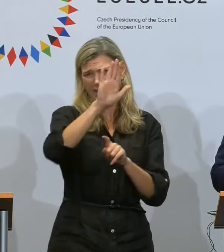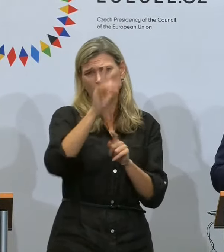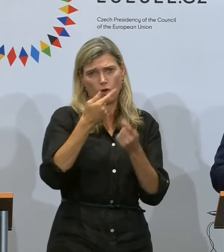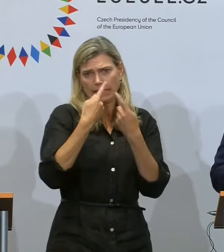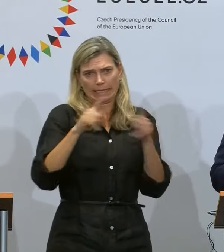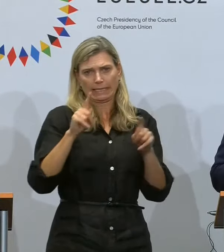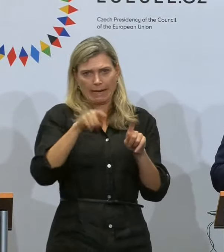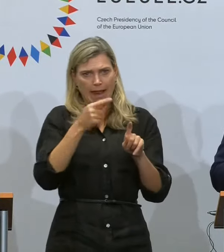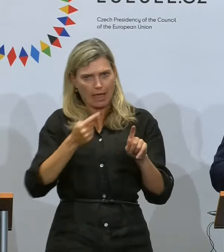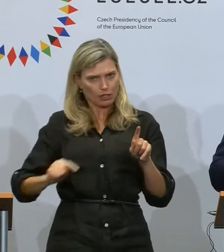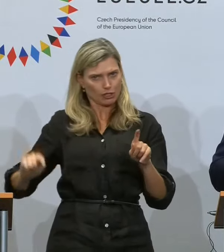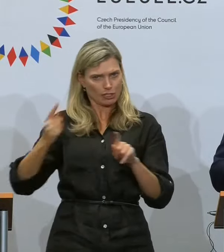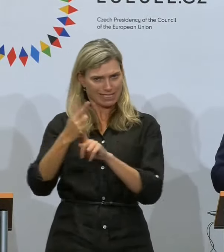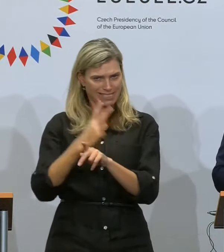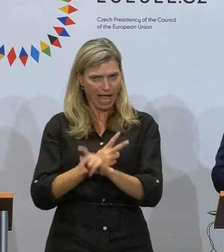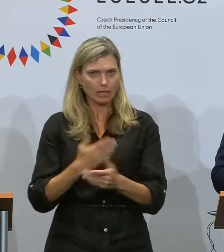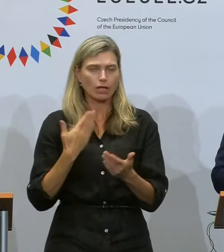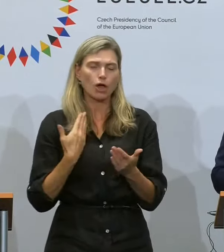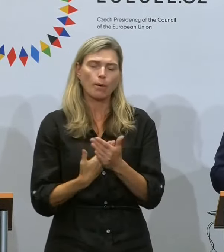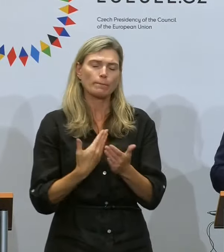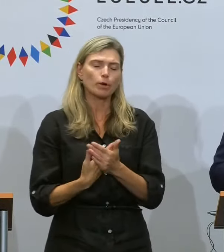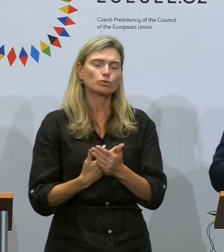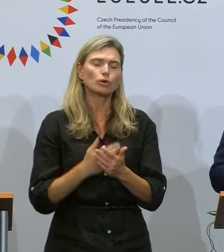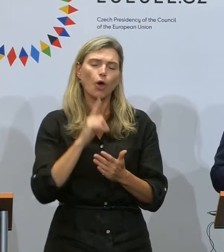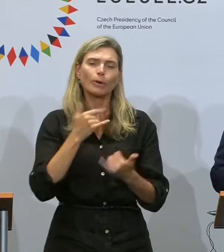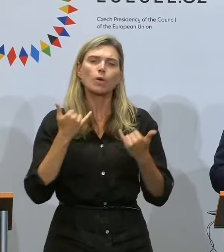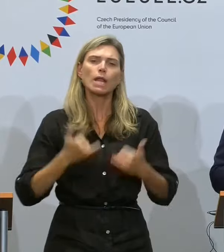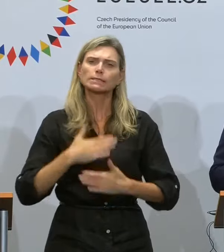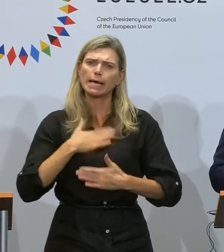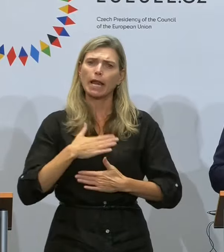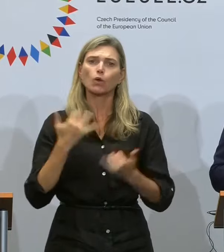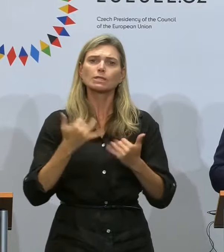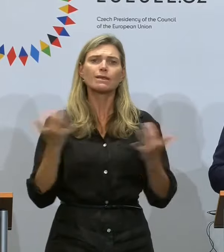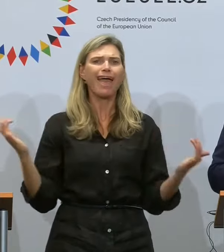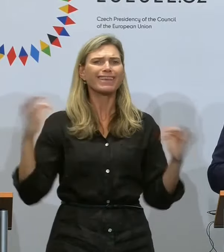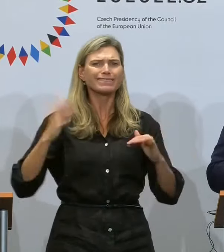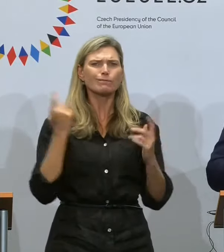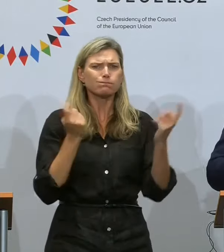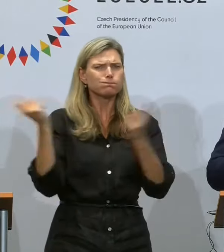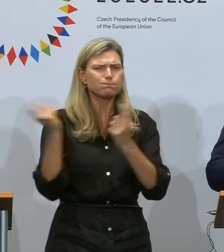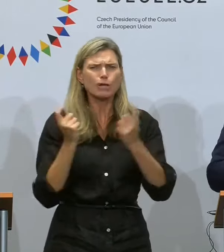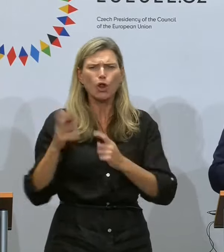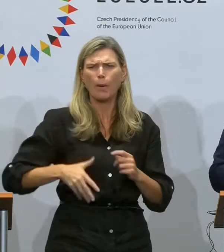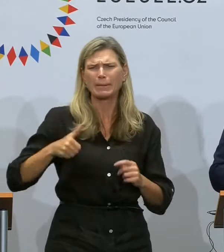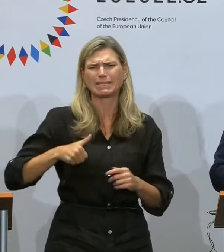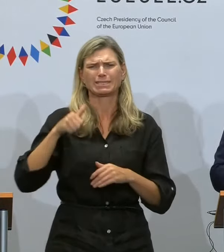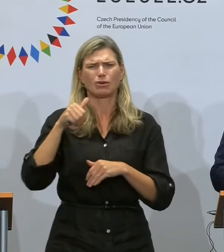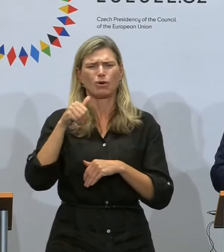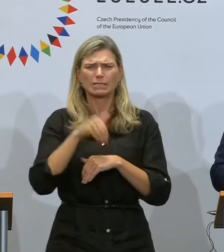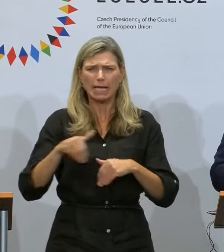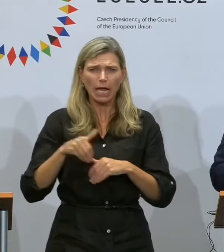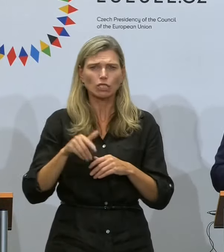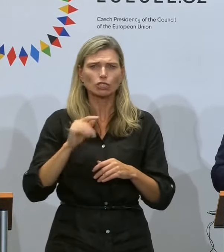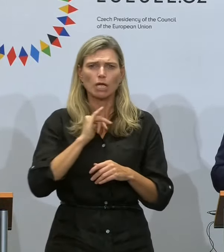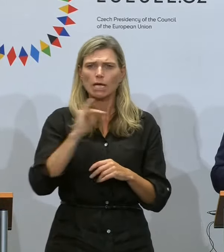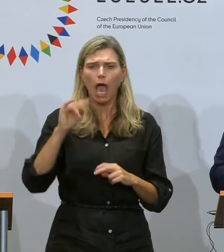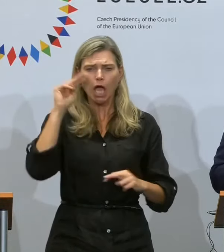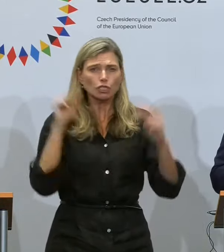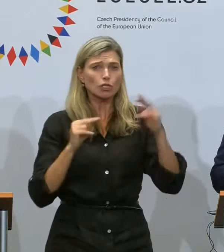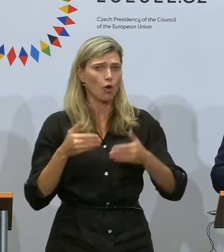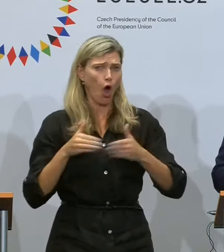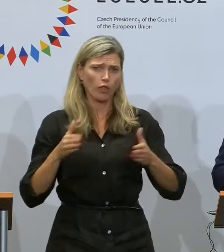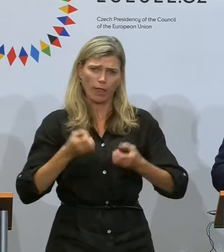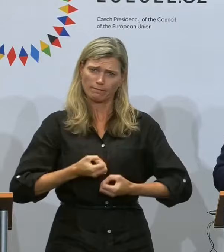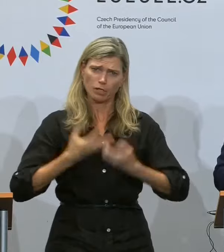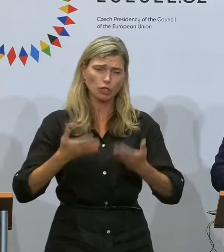já vnímám, že jsme byla opravdu otevřená, byla poměrně otevřeně, zazněly názory ze všech stran, na druhou stranu